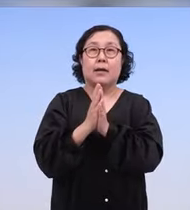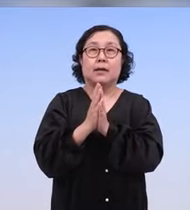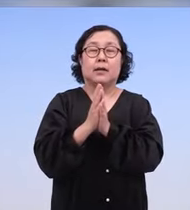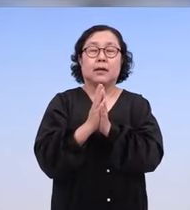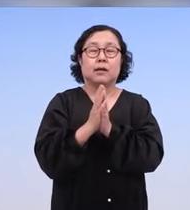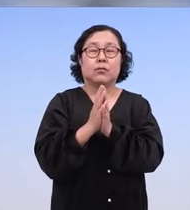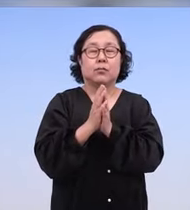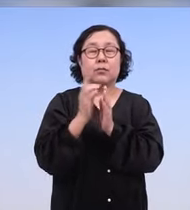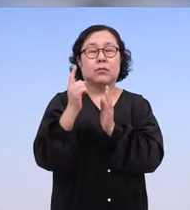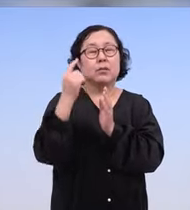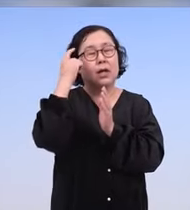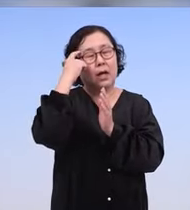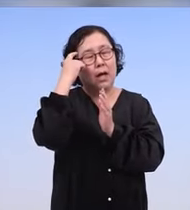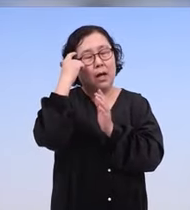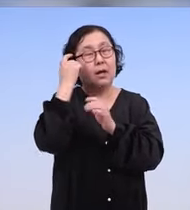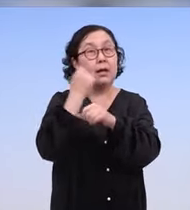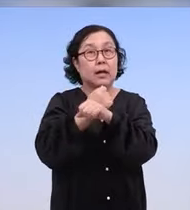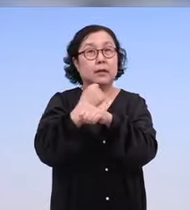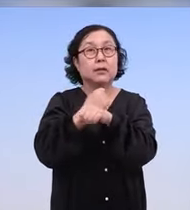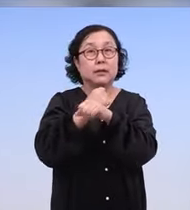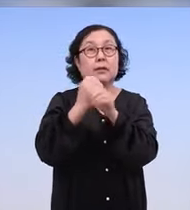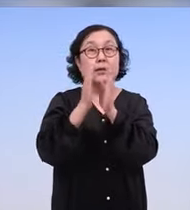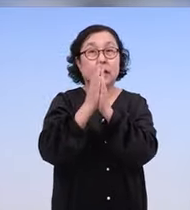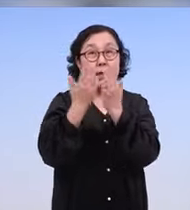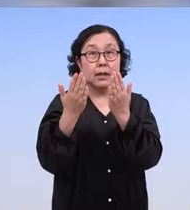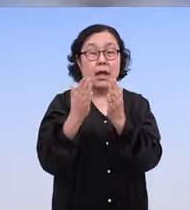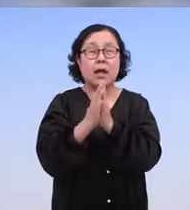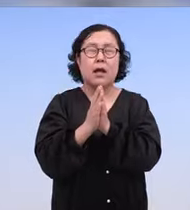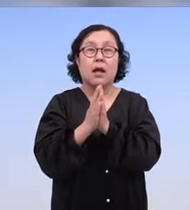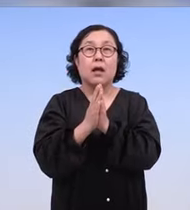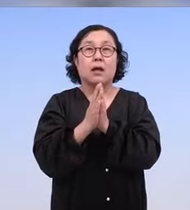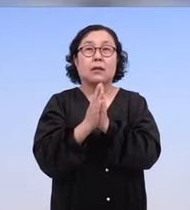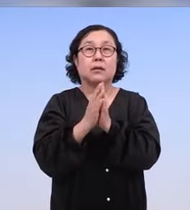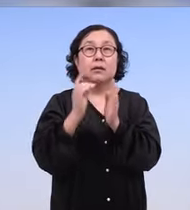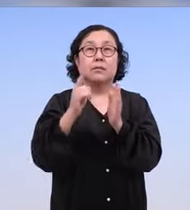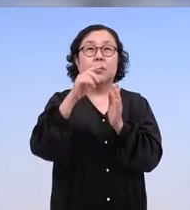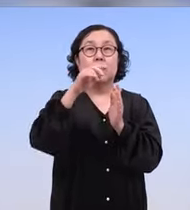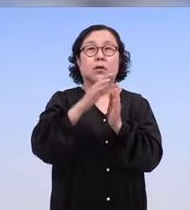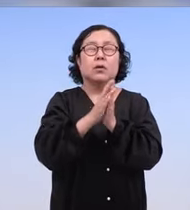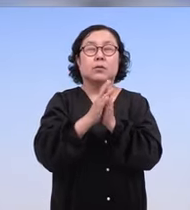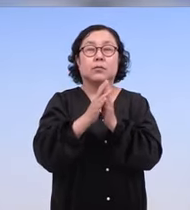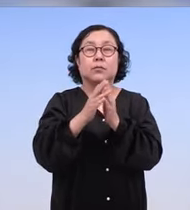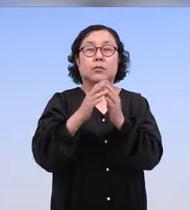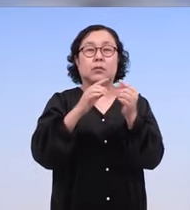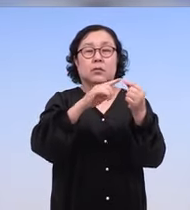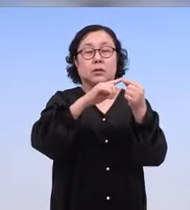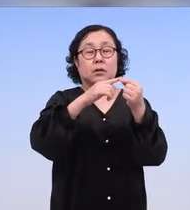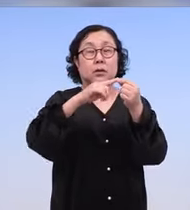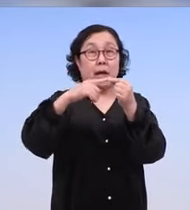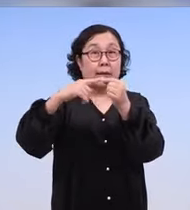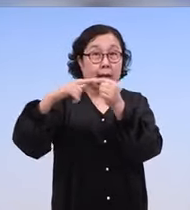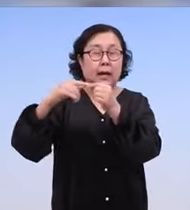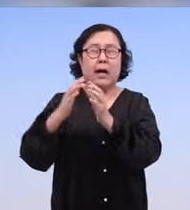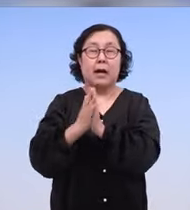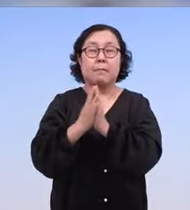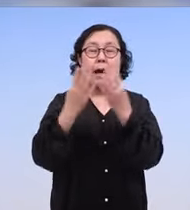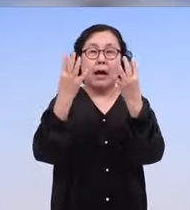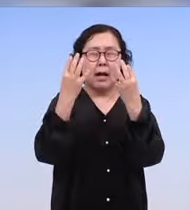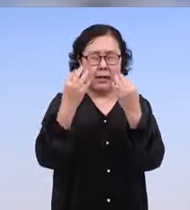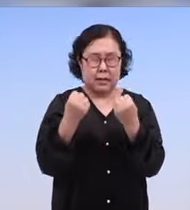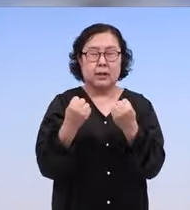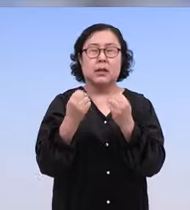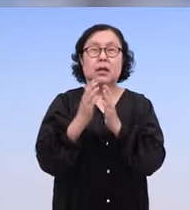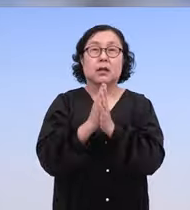쭉 이제 되짚어보는 그런 책이었는데, 참 뭐 소설에 나오는 대사이긴 하는데 여러